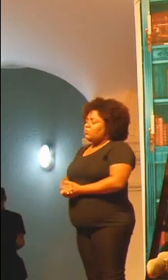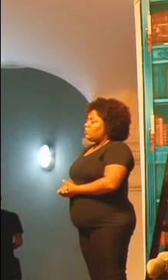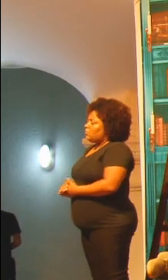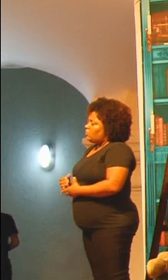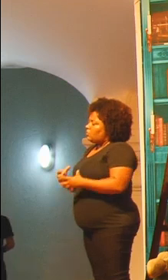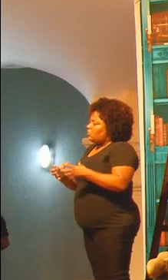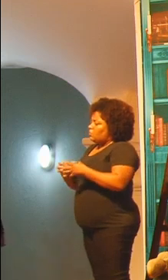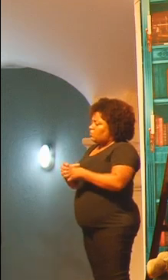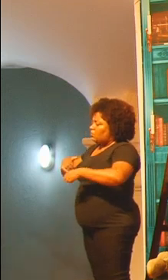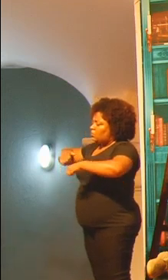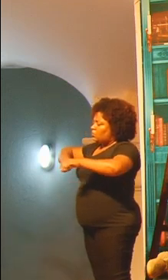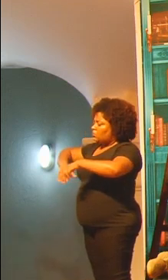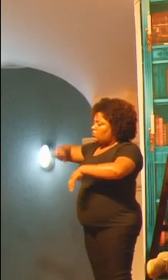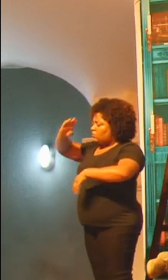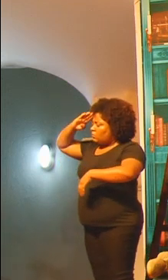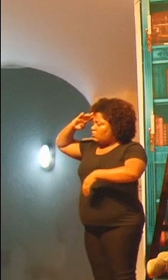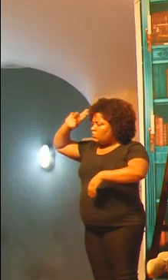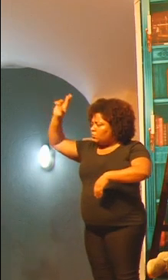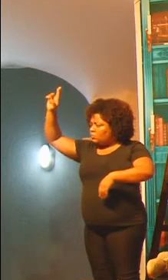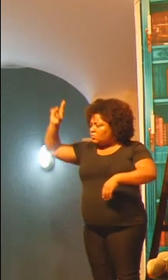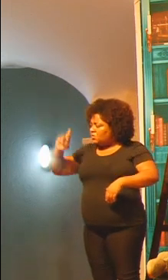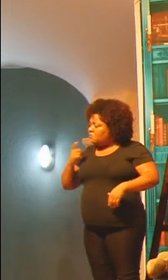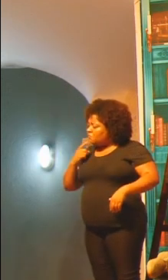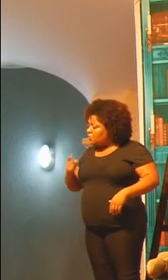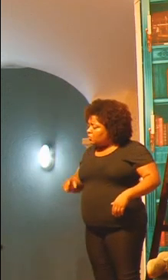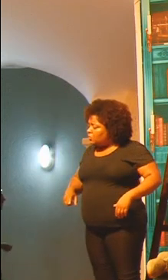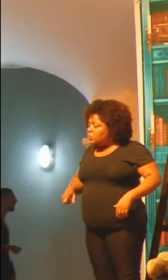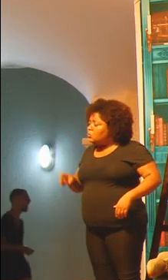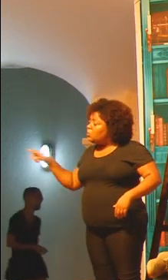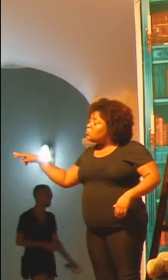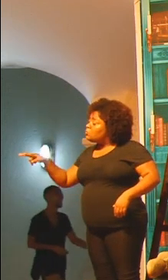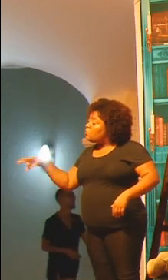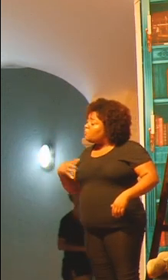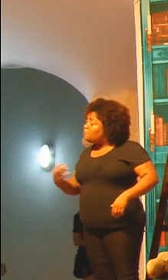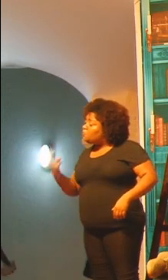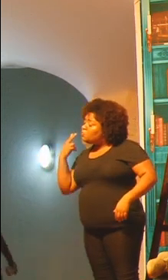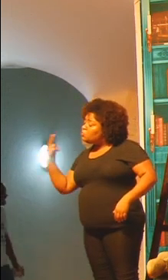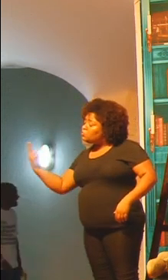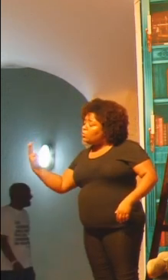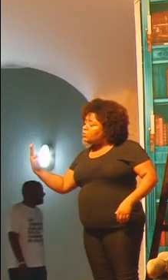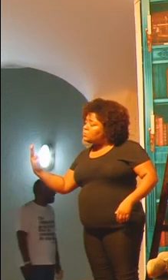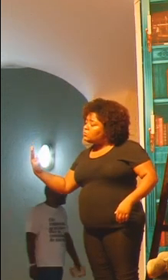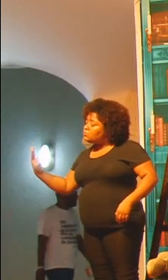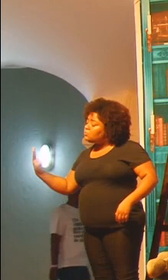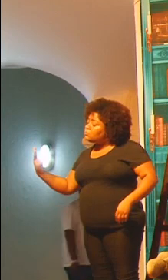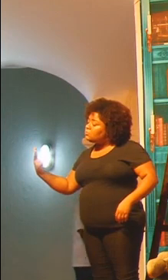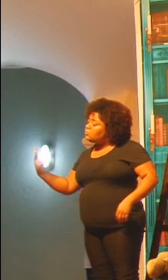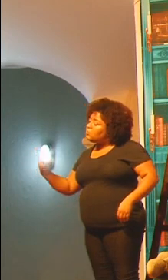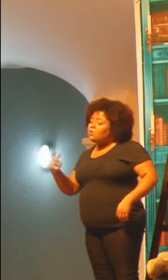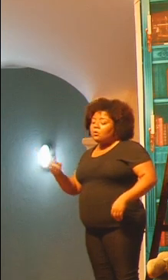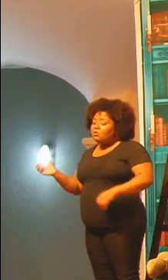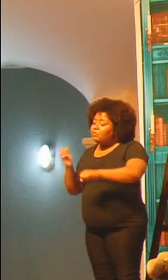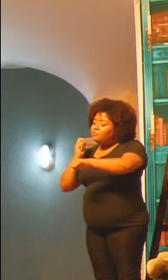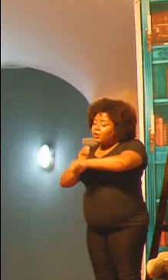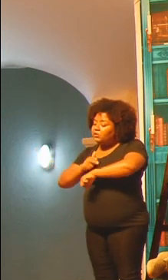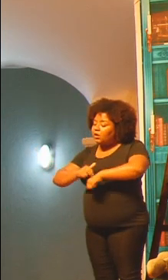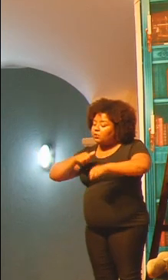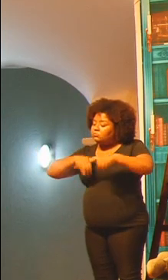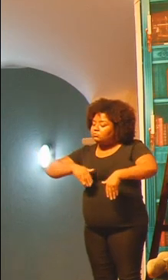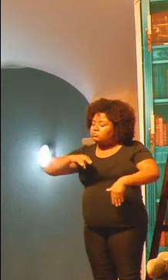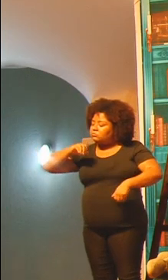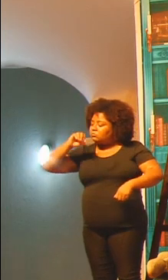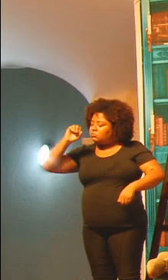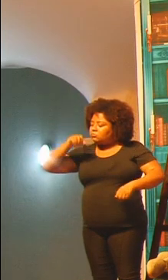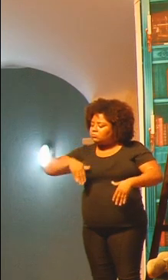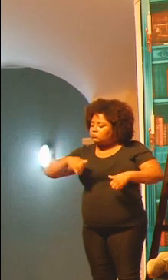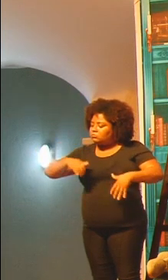um capitão do exército disse assim: então é o seguinte, então os seus dois filhos vão ir para o exército. E